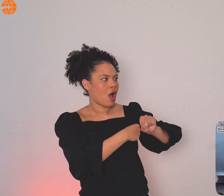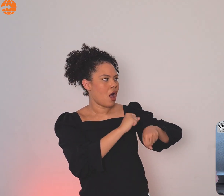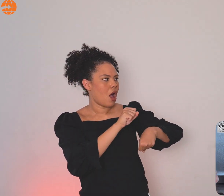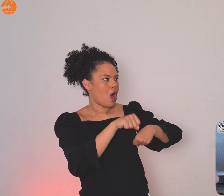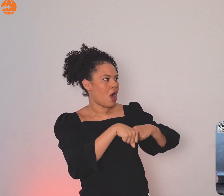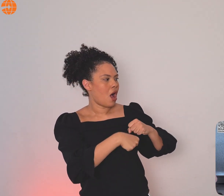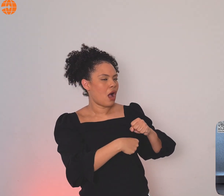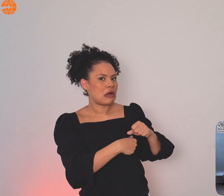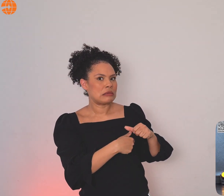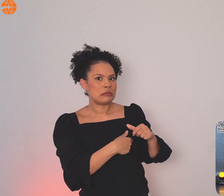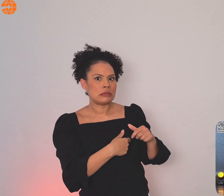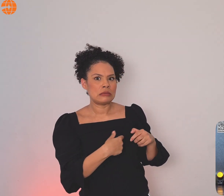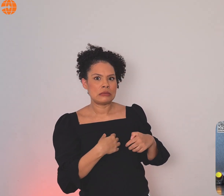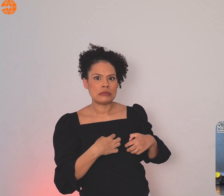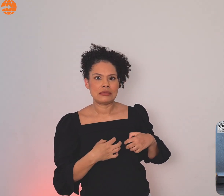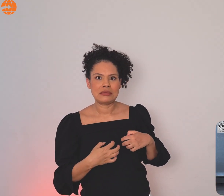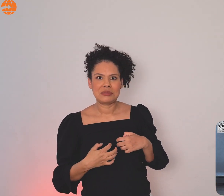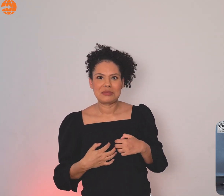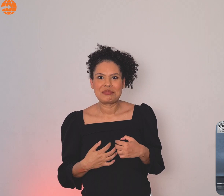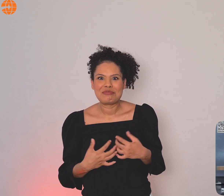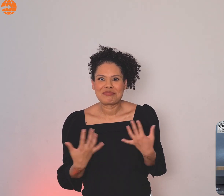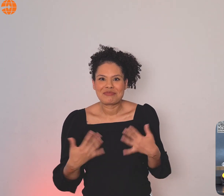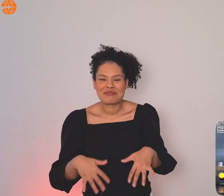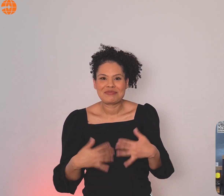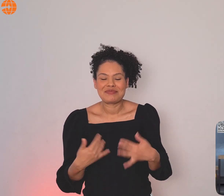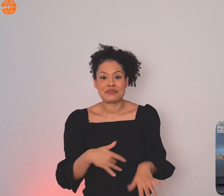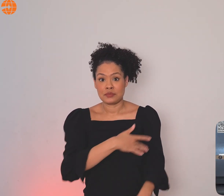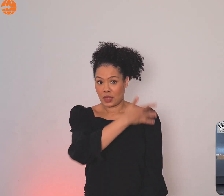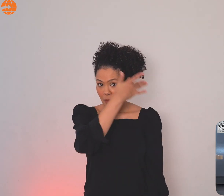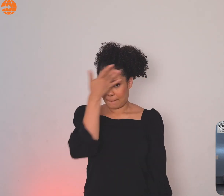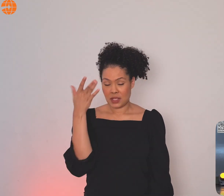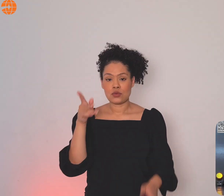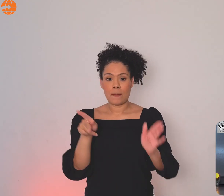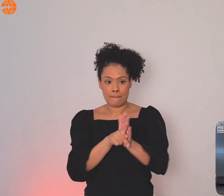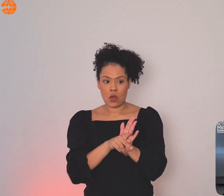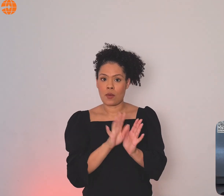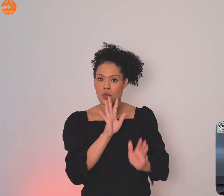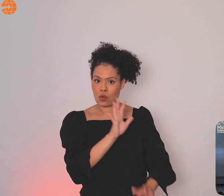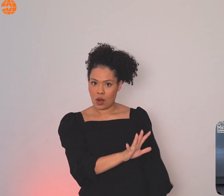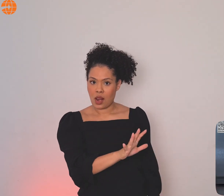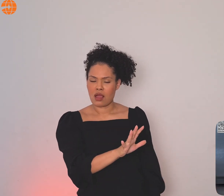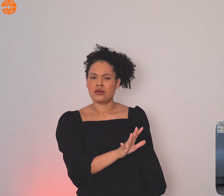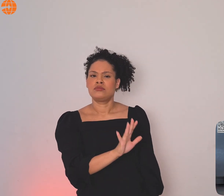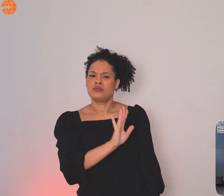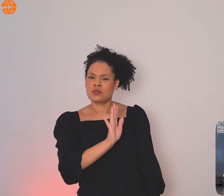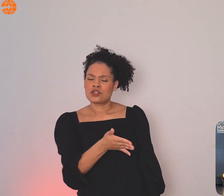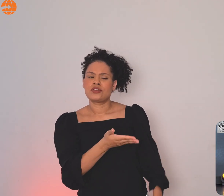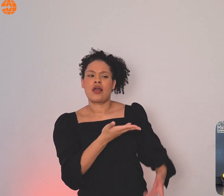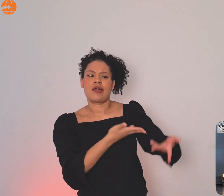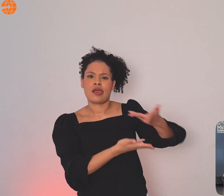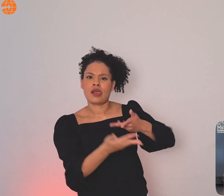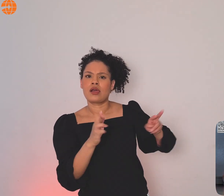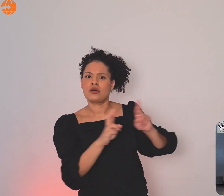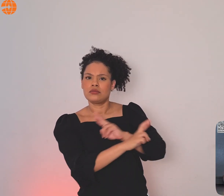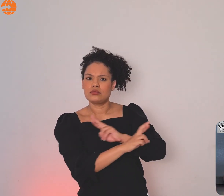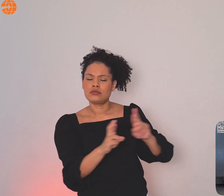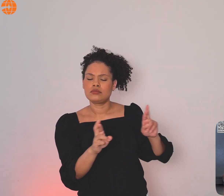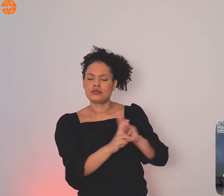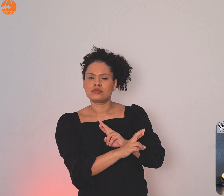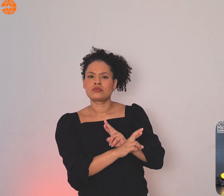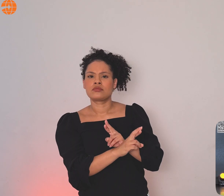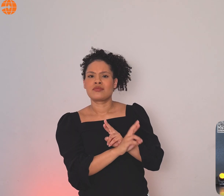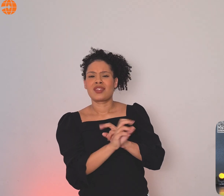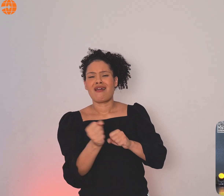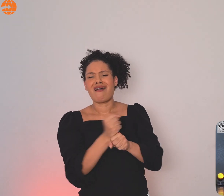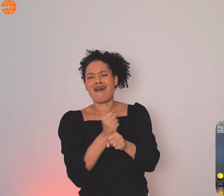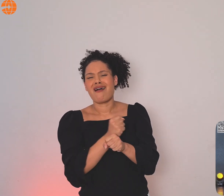orientações dos nativos lá, que se relacionam com os leões, desde a infância dos leões lá.